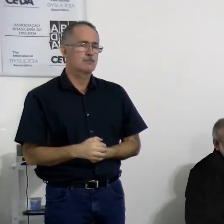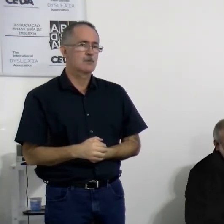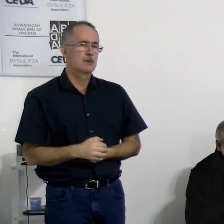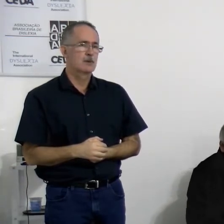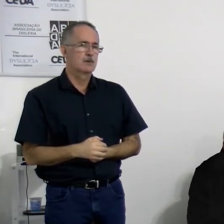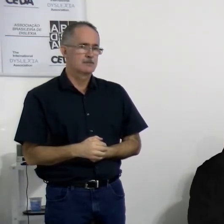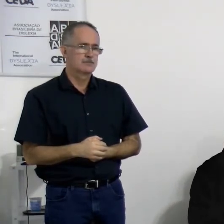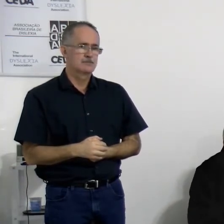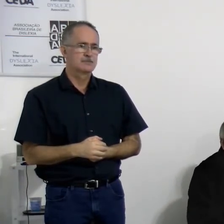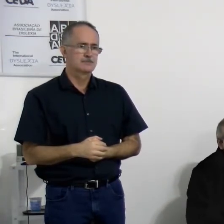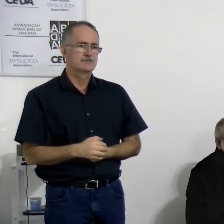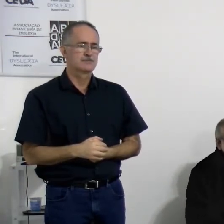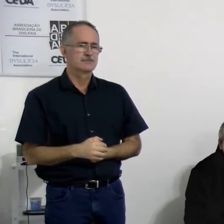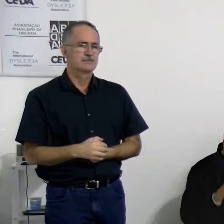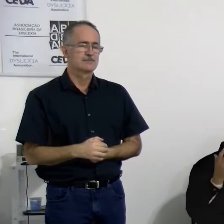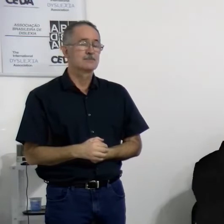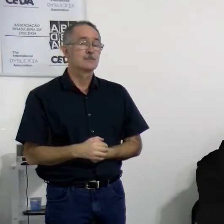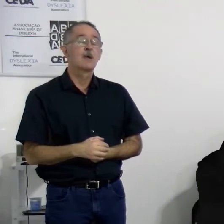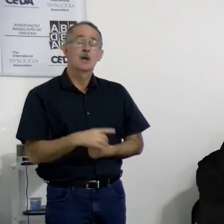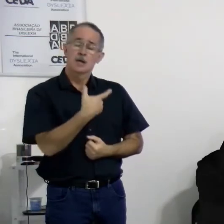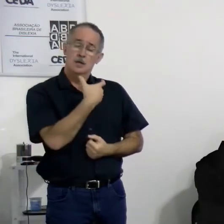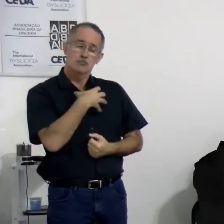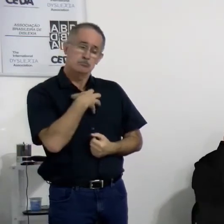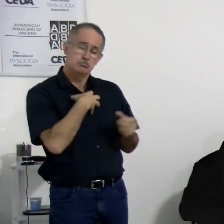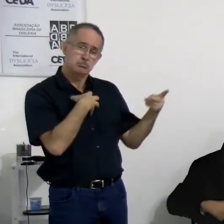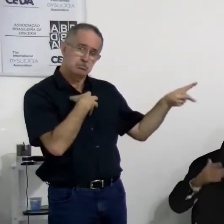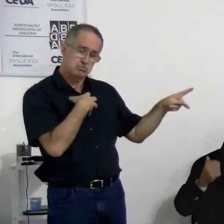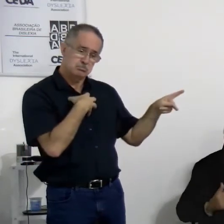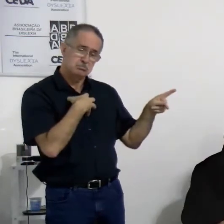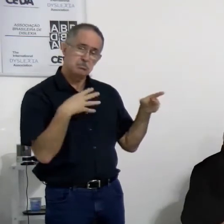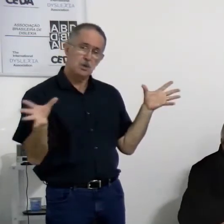around conduct of research. Então esse é o jeitão do Charles,